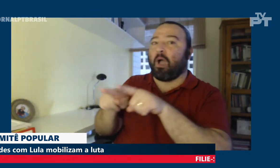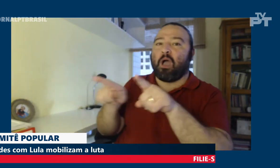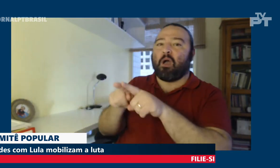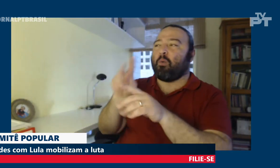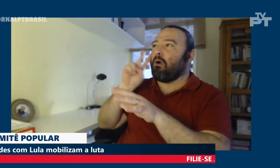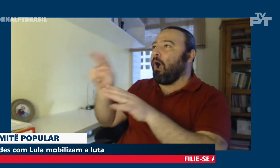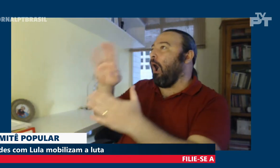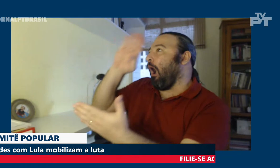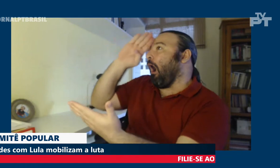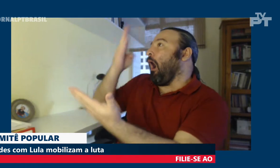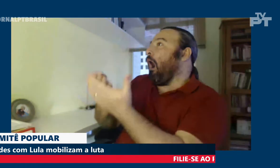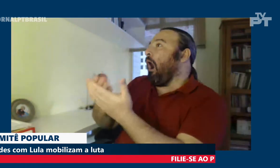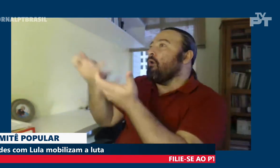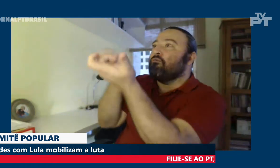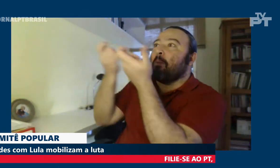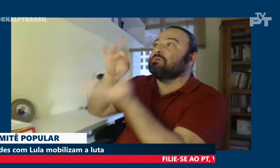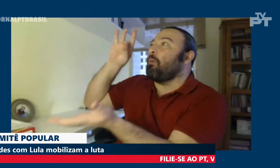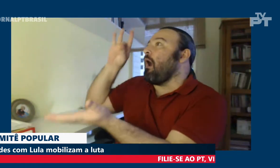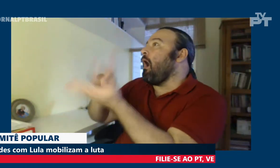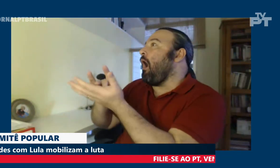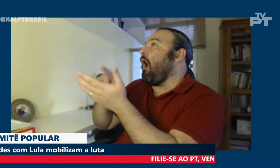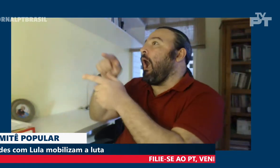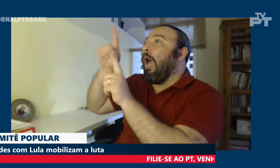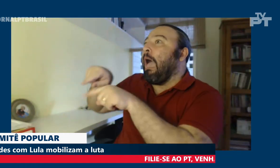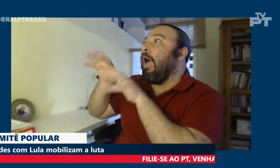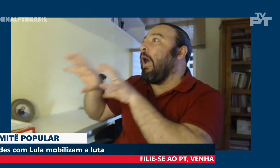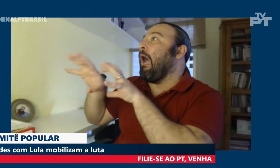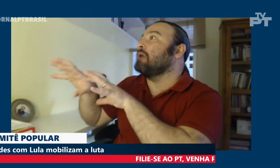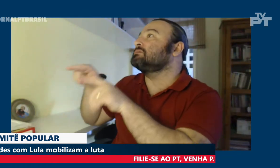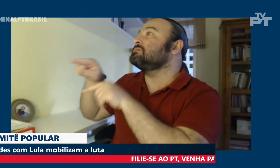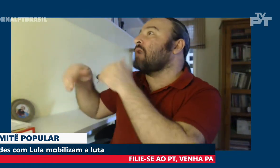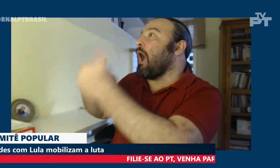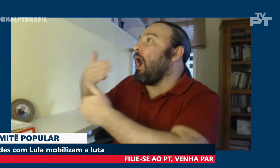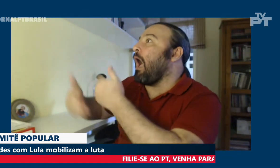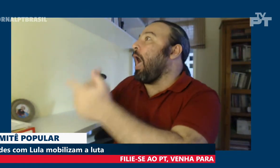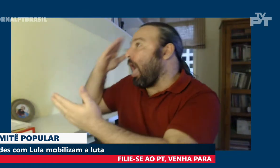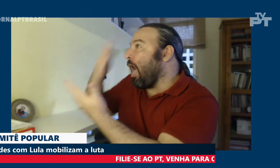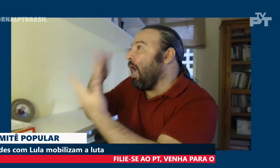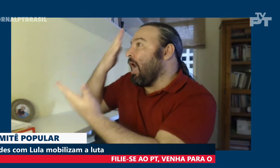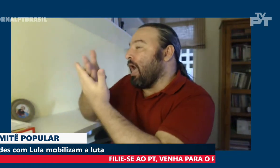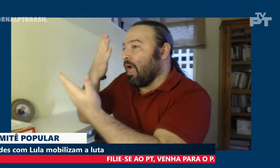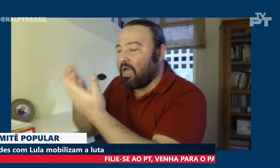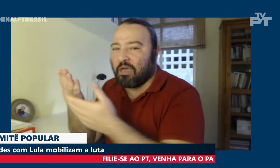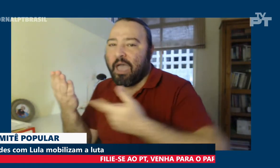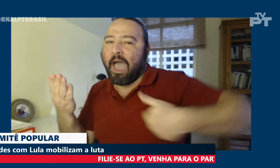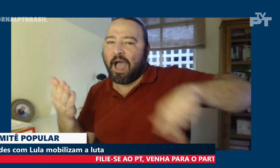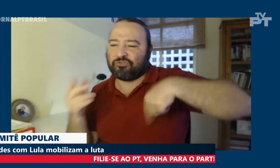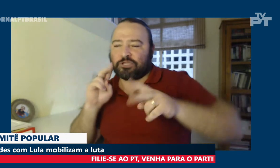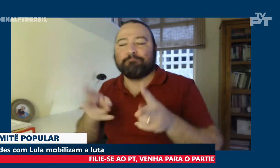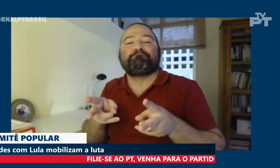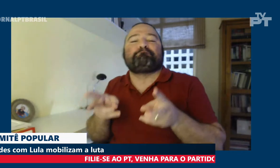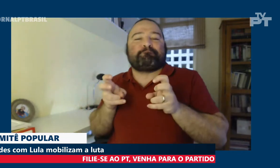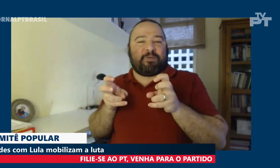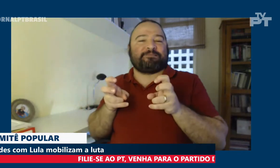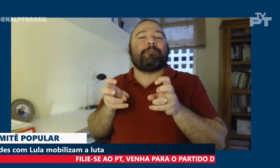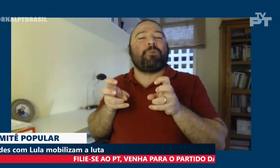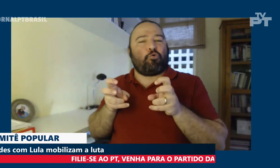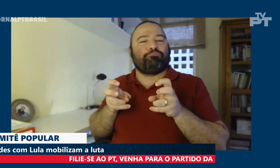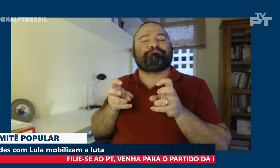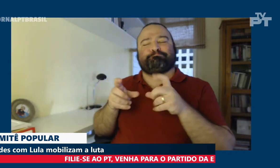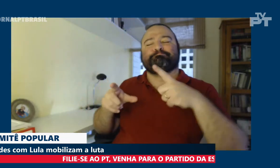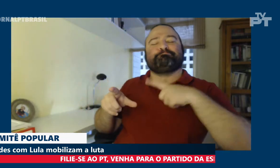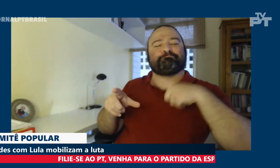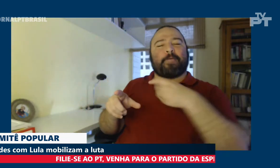as inverdades, e muitos surdos acabam essas